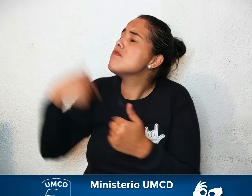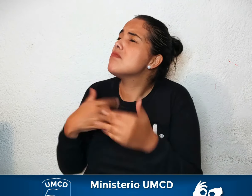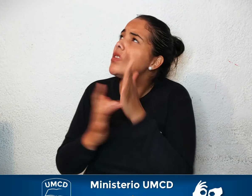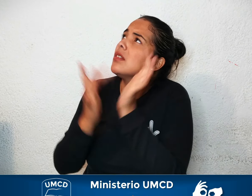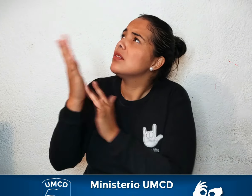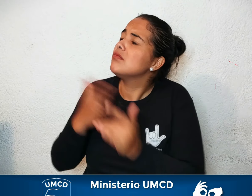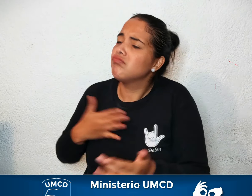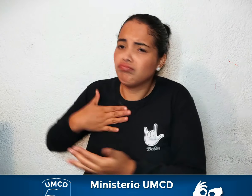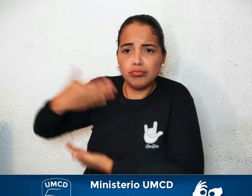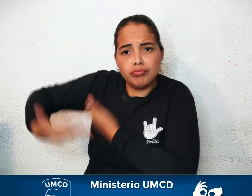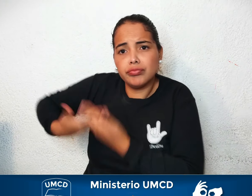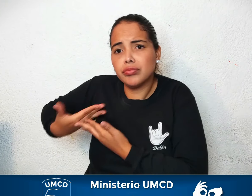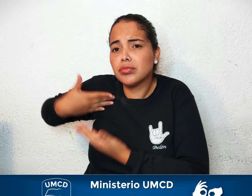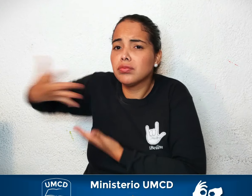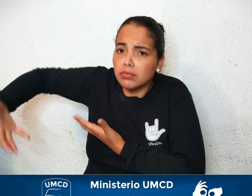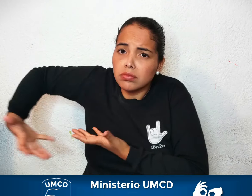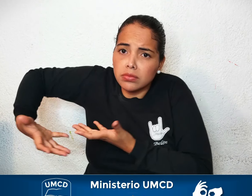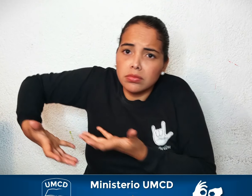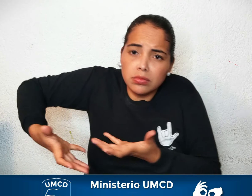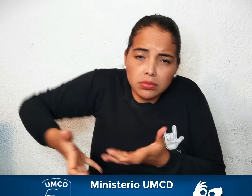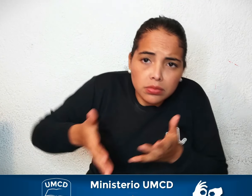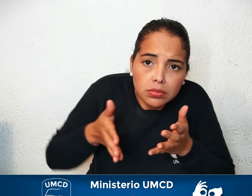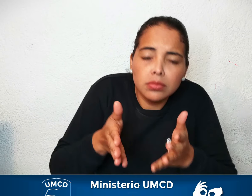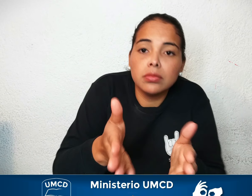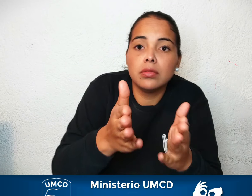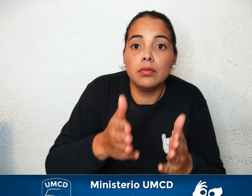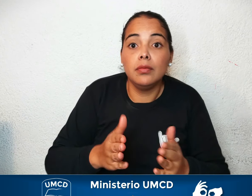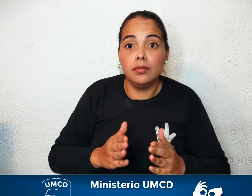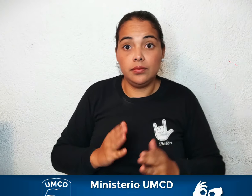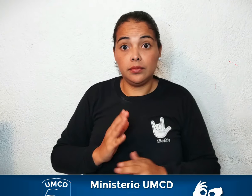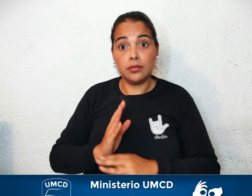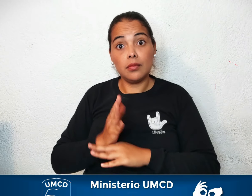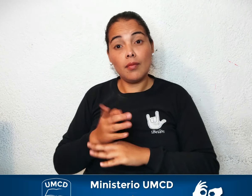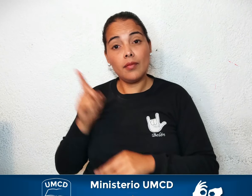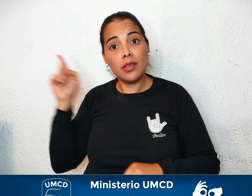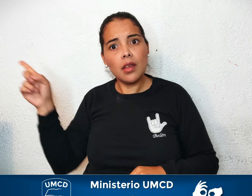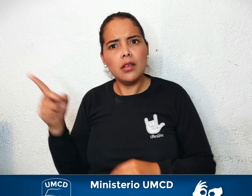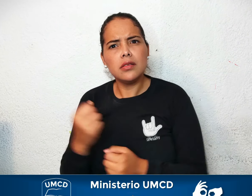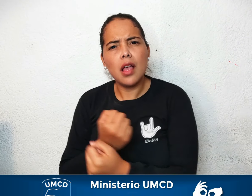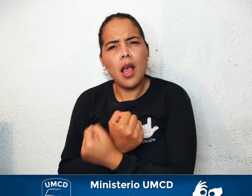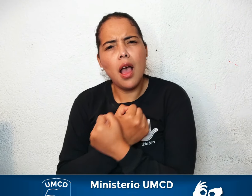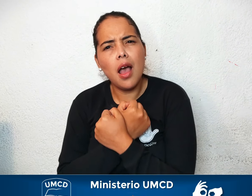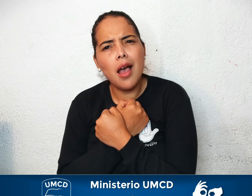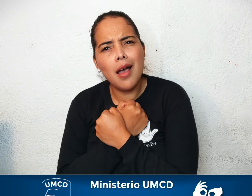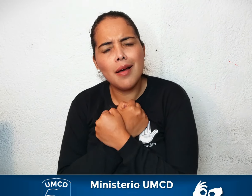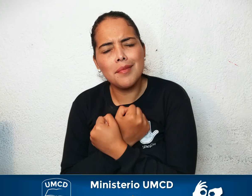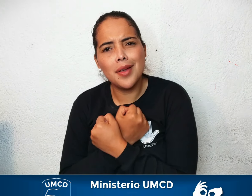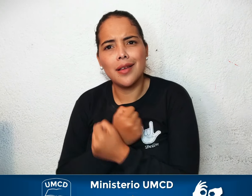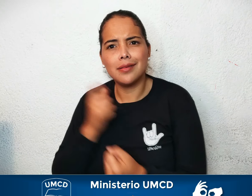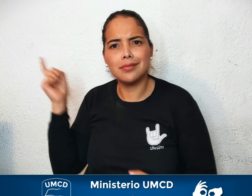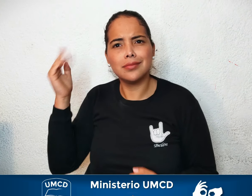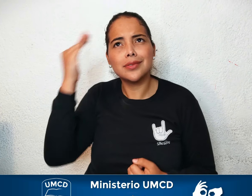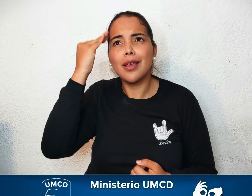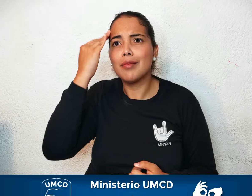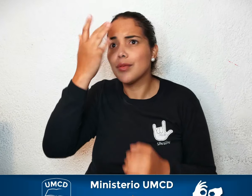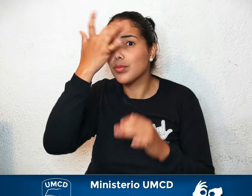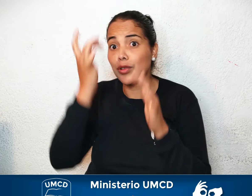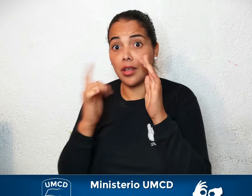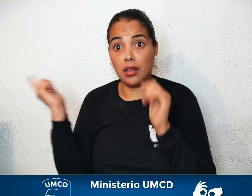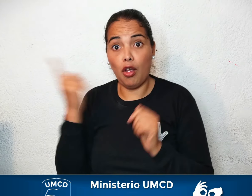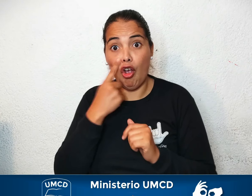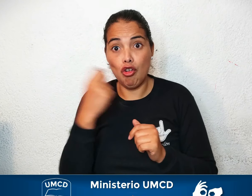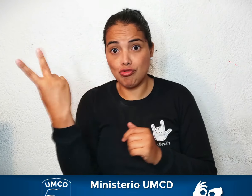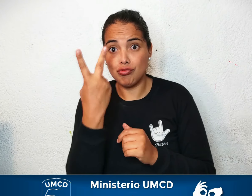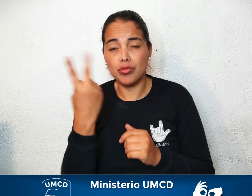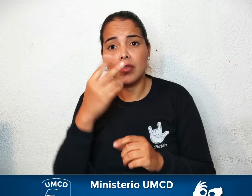queremos tomarlo y darle sepultura correcta. Es el valor que encontraron en la fe lo